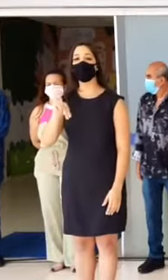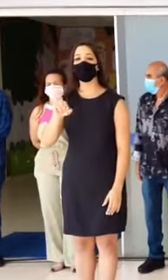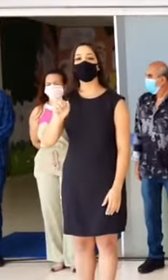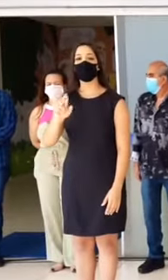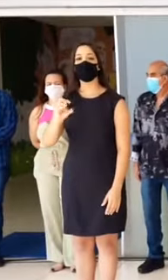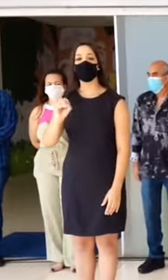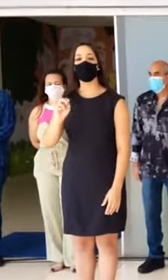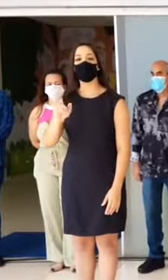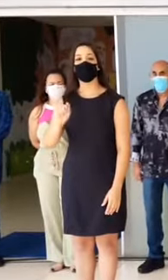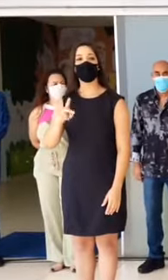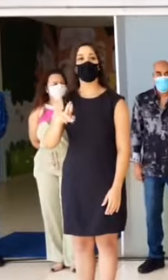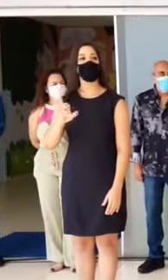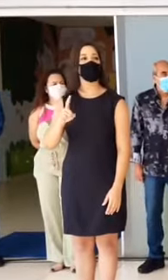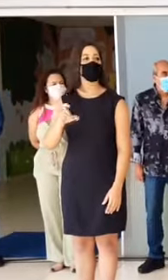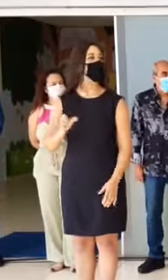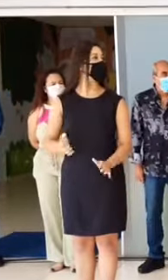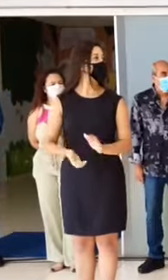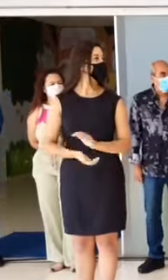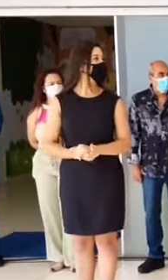Macedo.